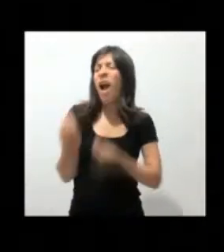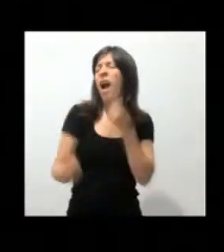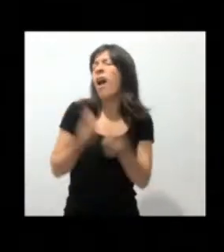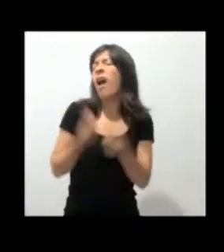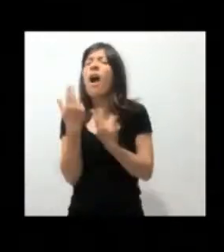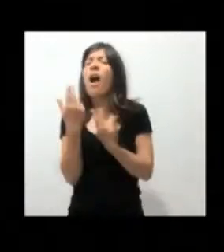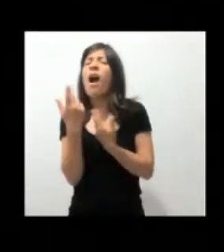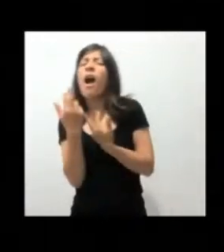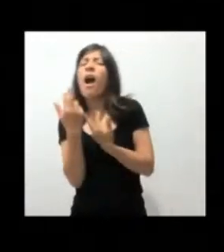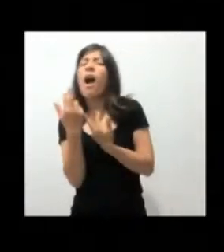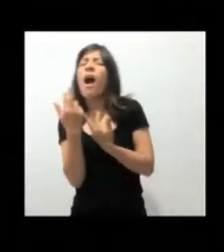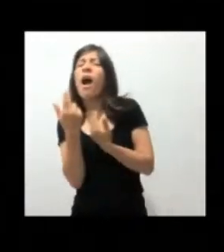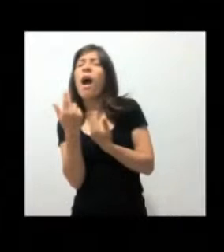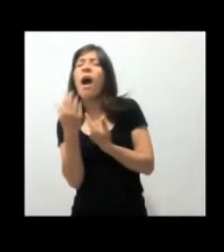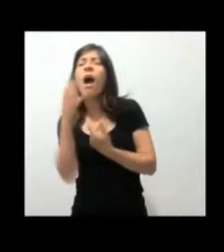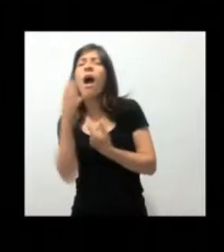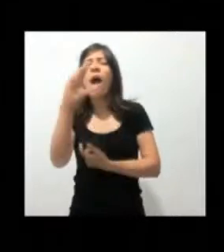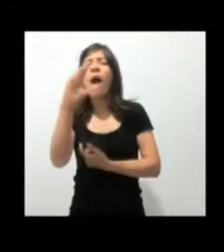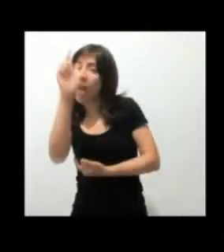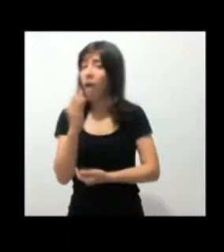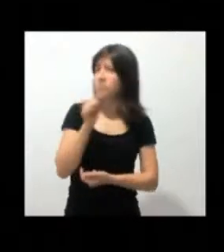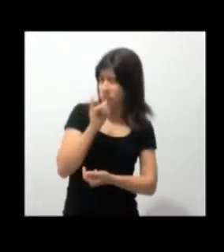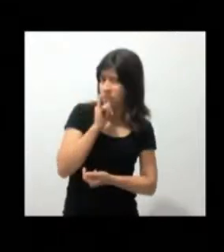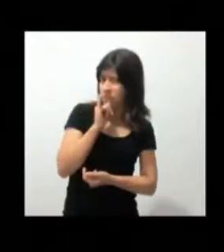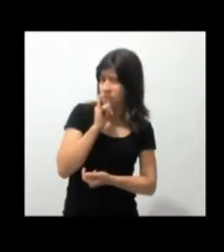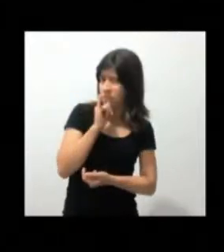de Chicago, por exemplo?